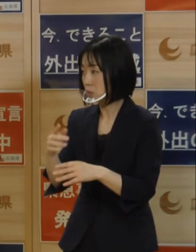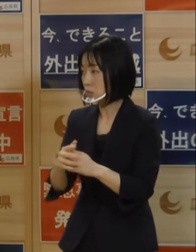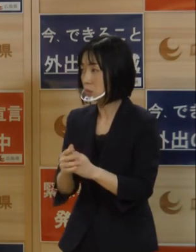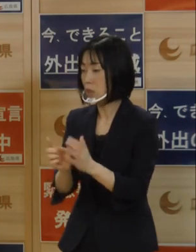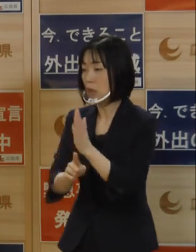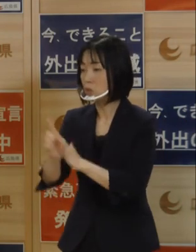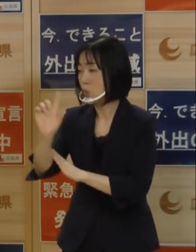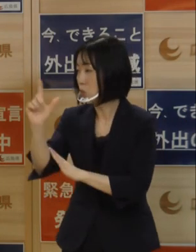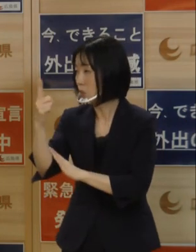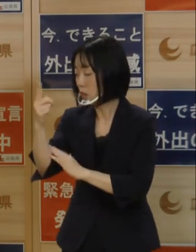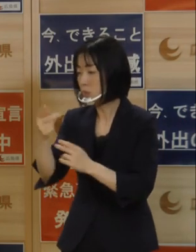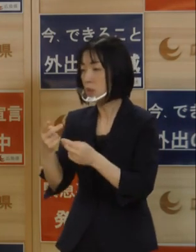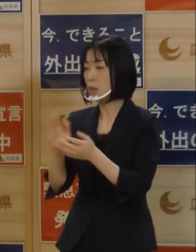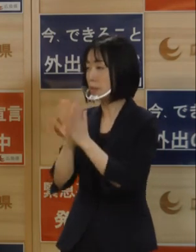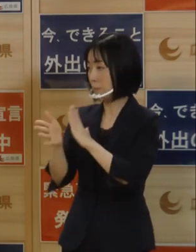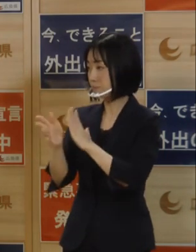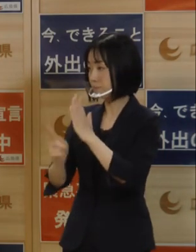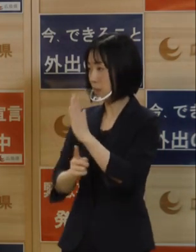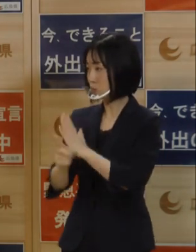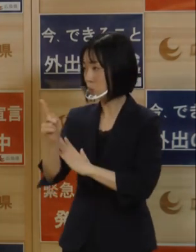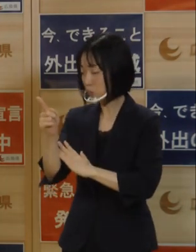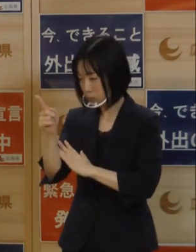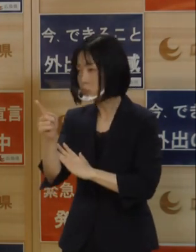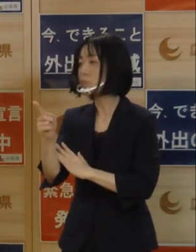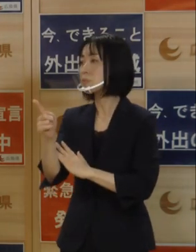ているということです。